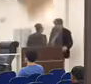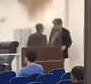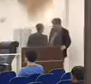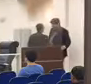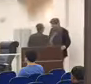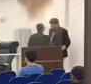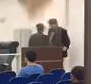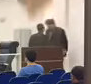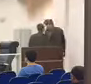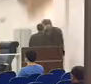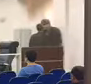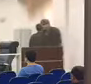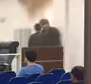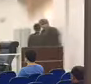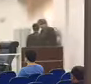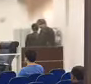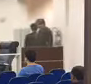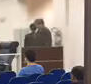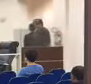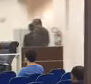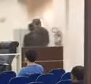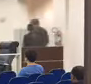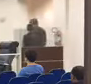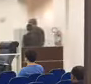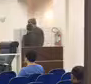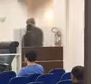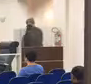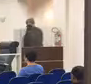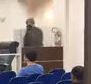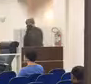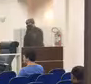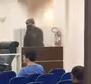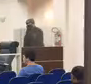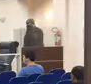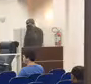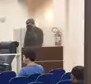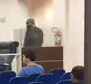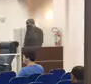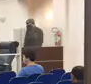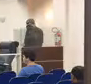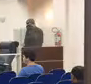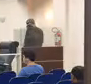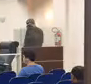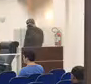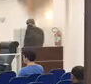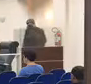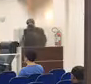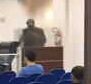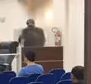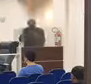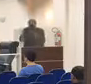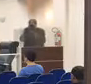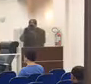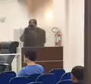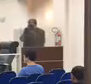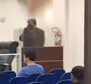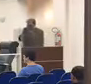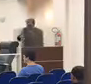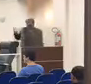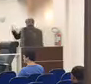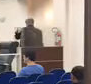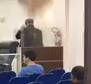a gente que reconhece o seu trabalho, trabalho de muito empenho, muito profissionalismo acima de tudo. Mas a primeira sessão